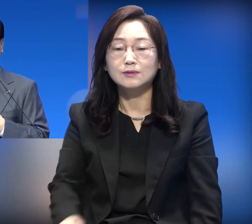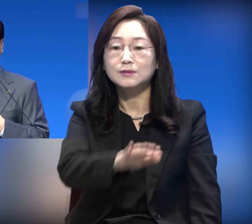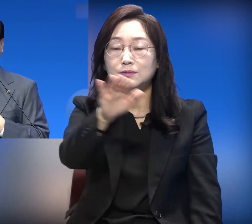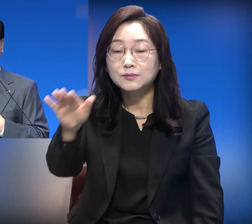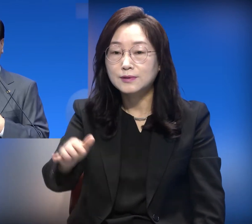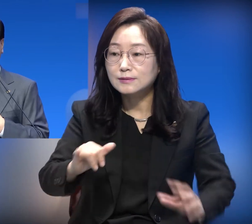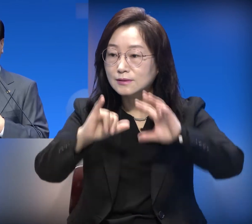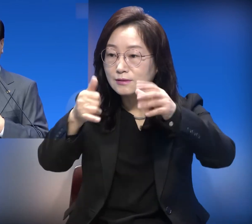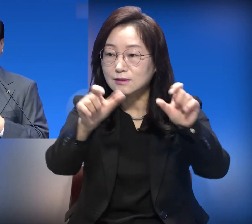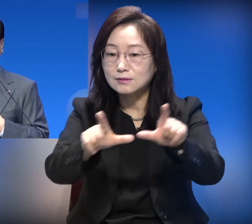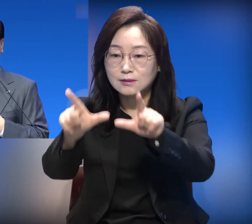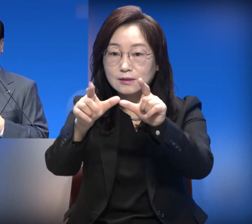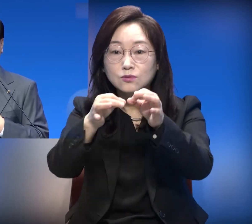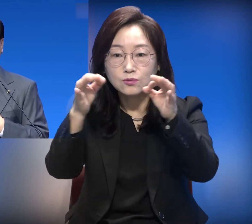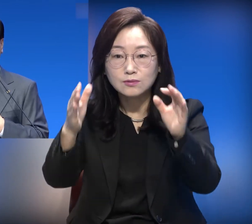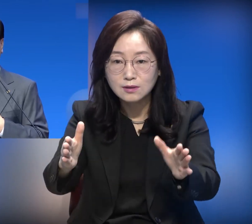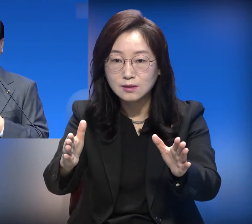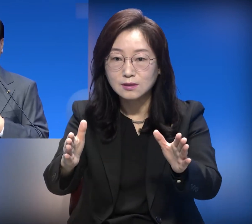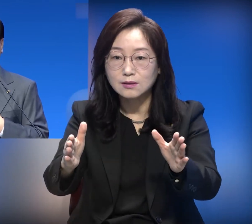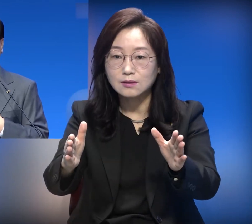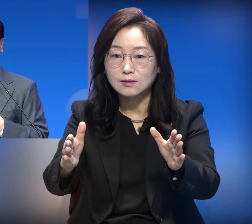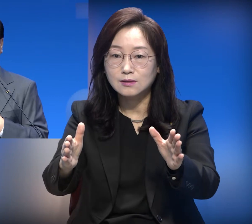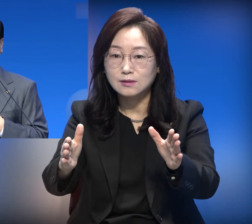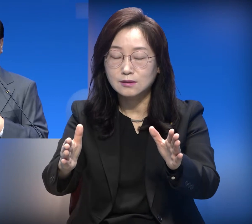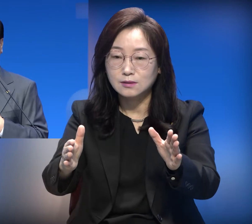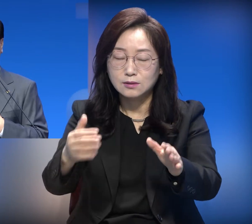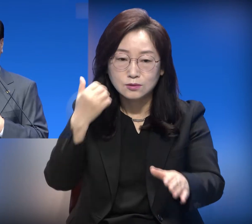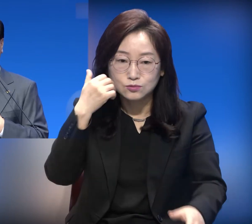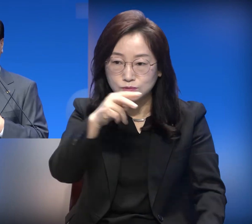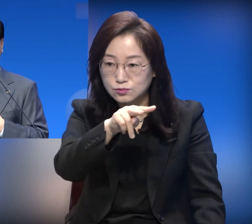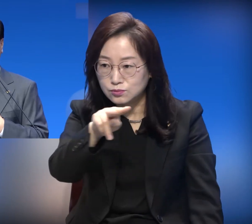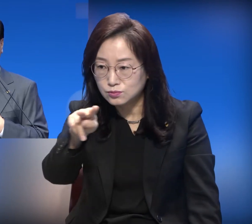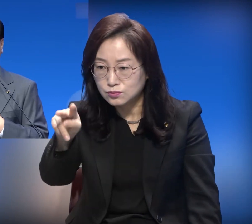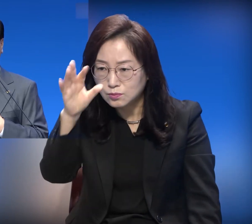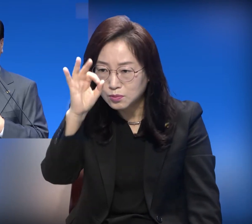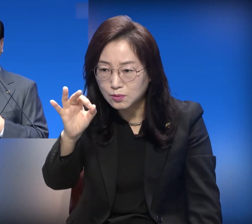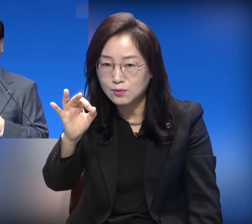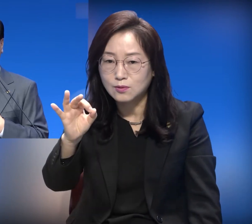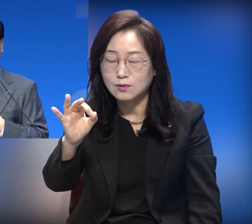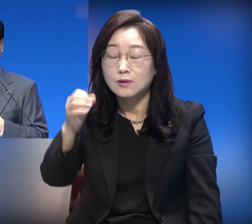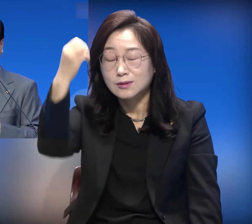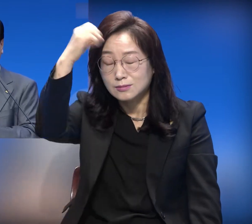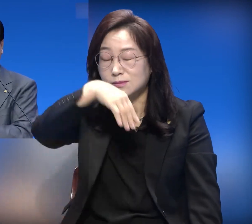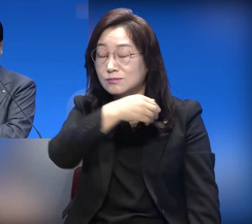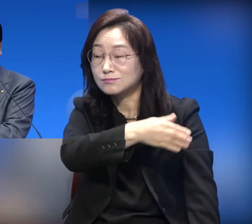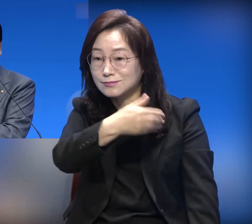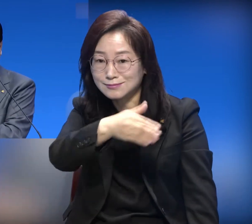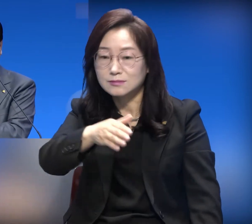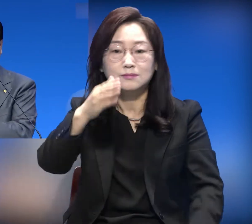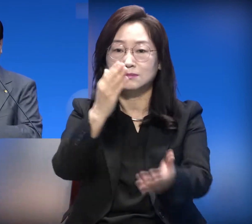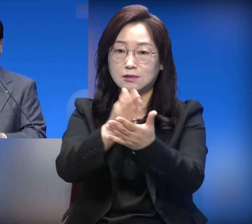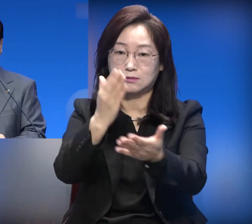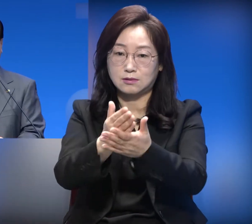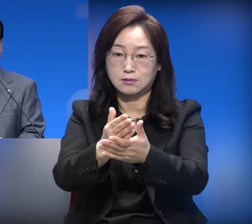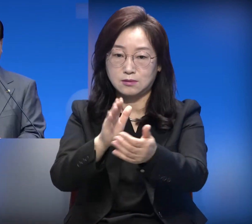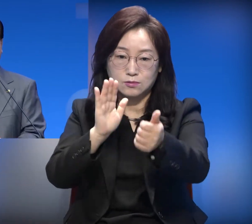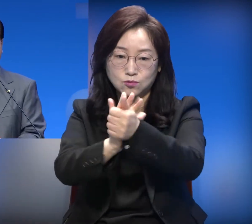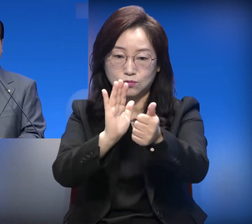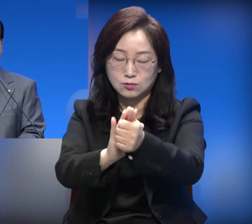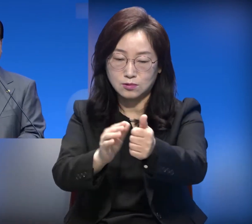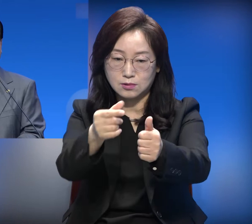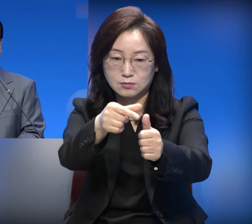우리들이 이 세상을 살아갈 때 우리 주위에 절망에 처한 사람들을 바라보고 그냥 지나갈 것이 아니라 그들을 일으켜야 되는